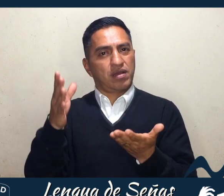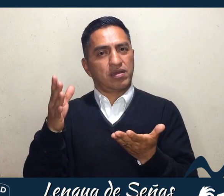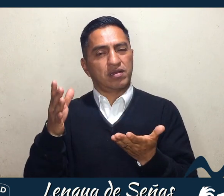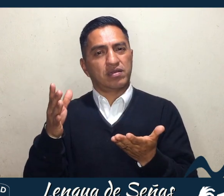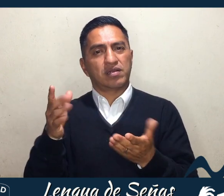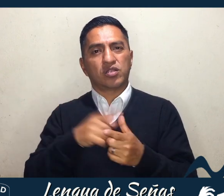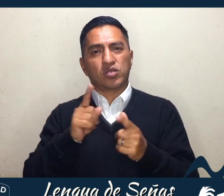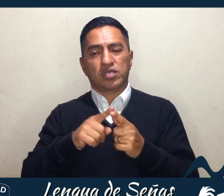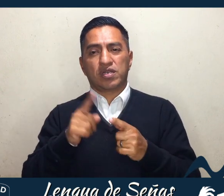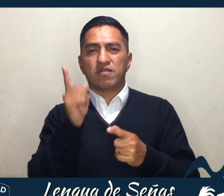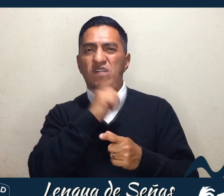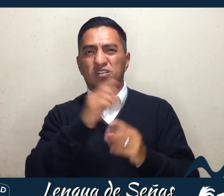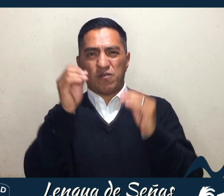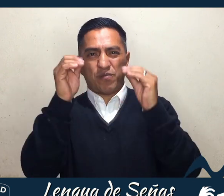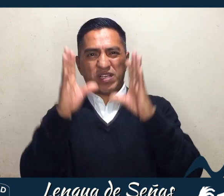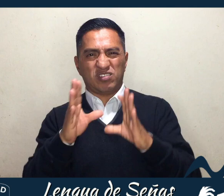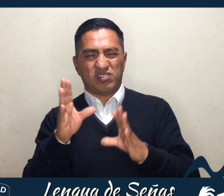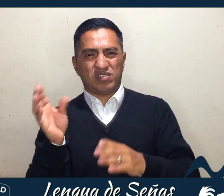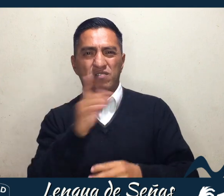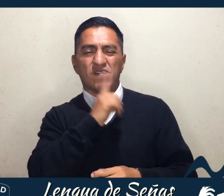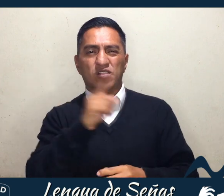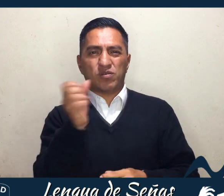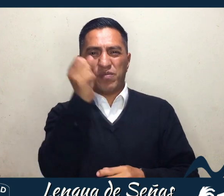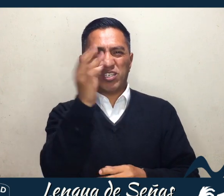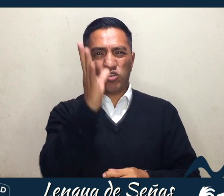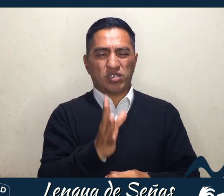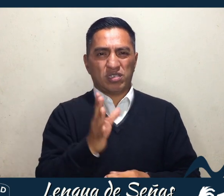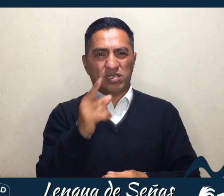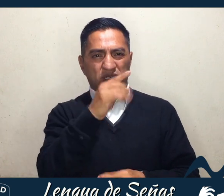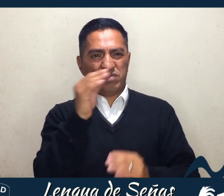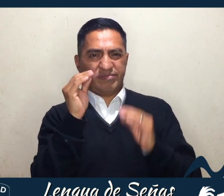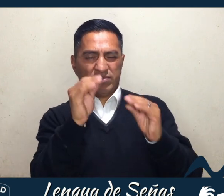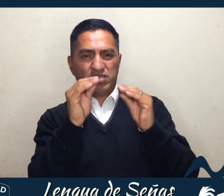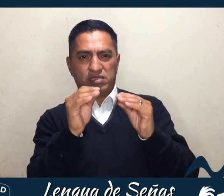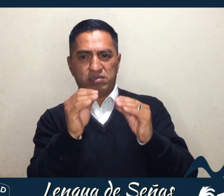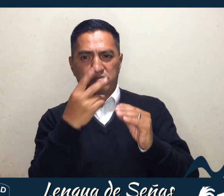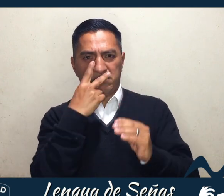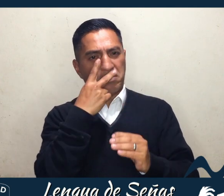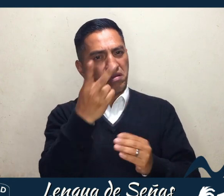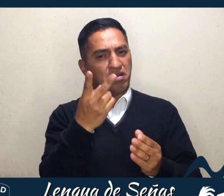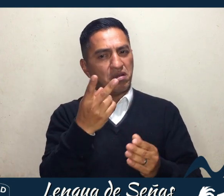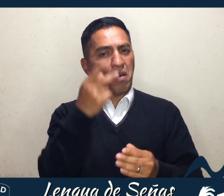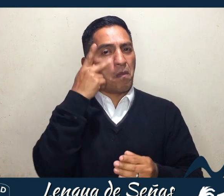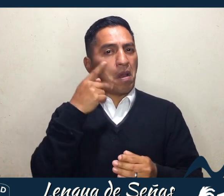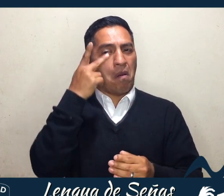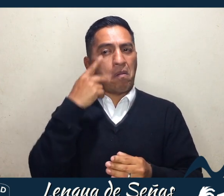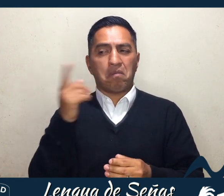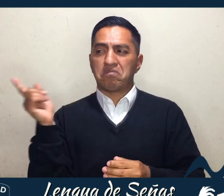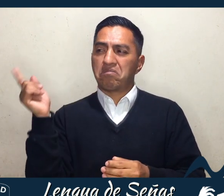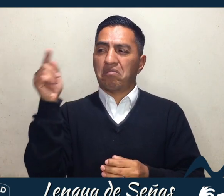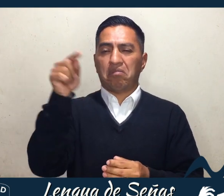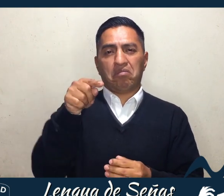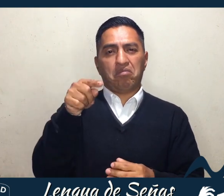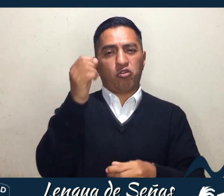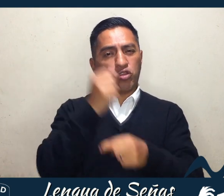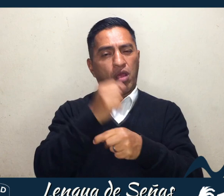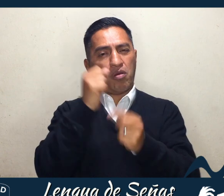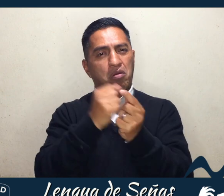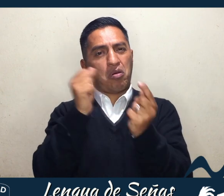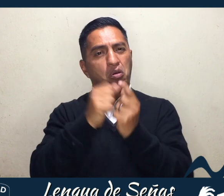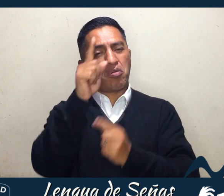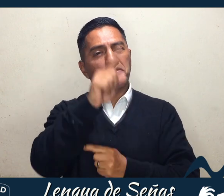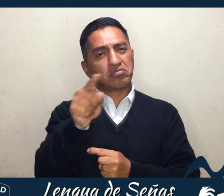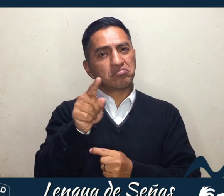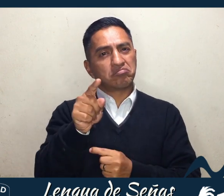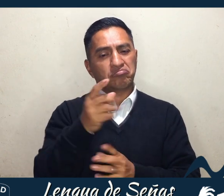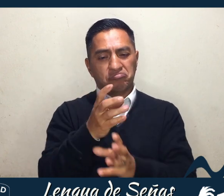les dice estos falsos apóstoles a la iglesia, miren, si se dan cuenta, Pablo vino y trabajó en medio